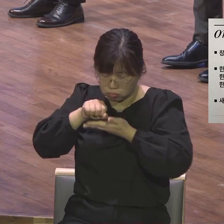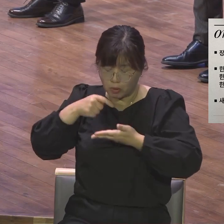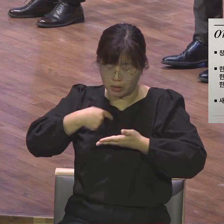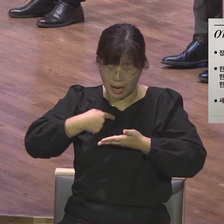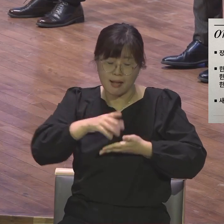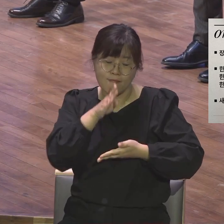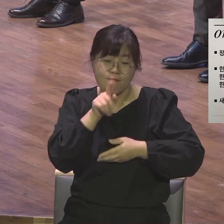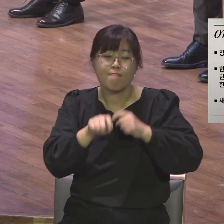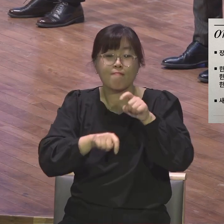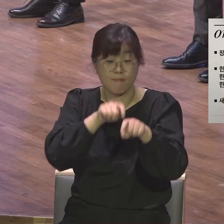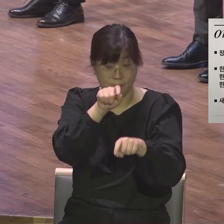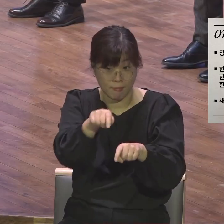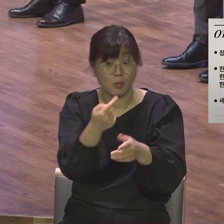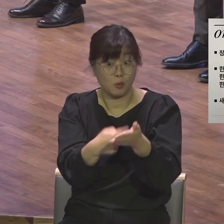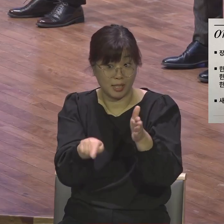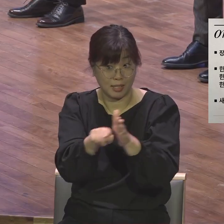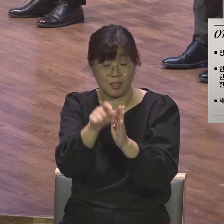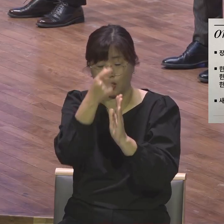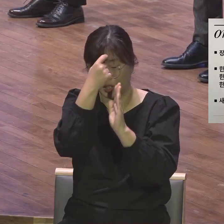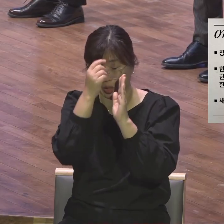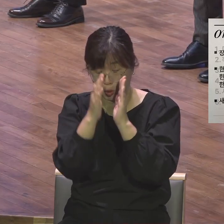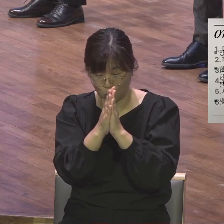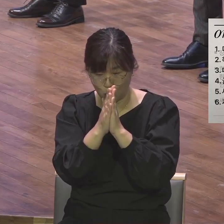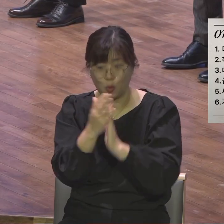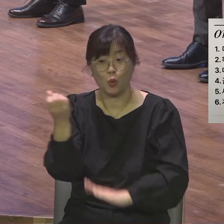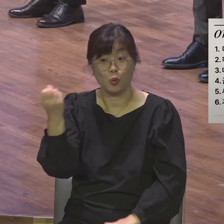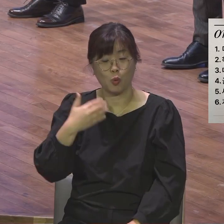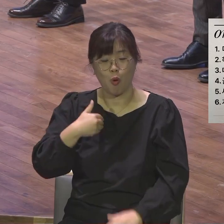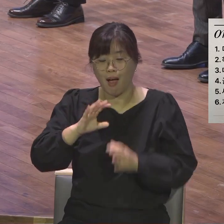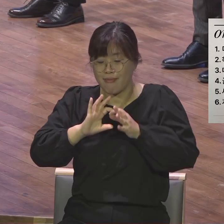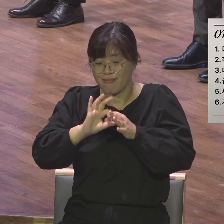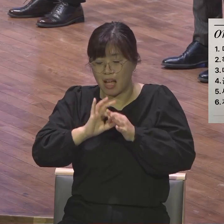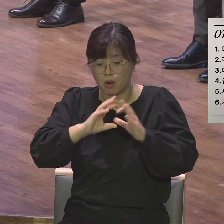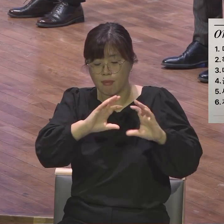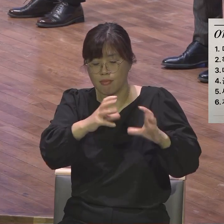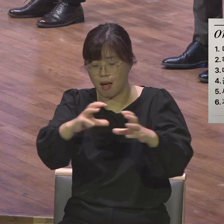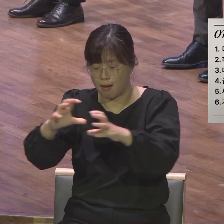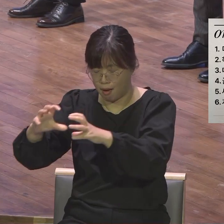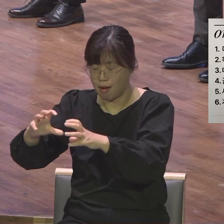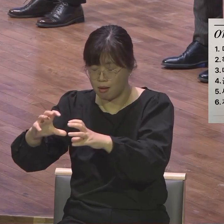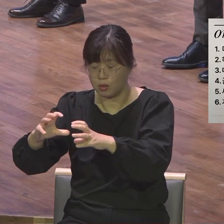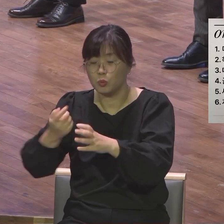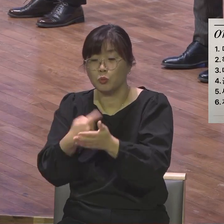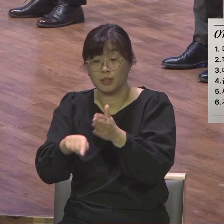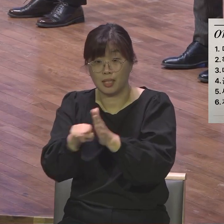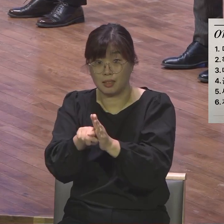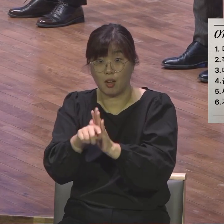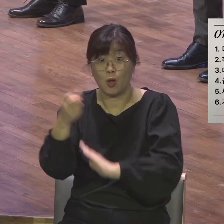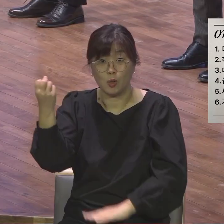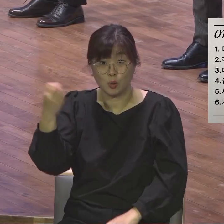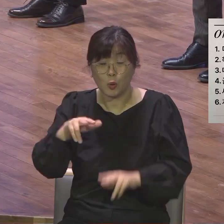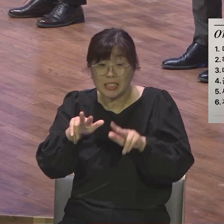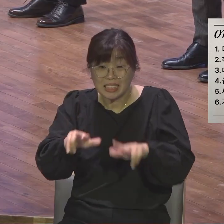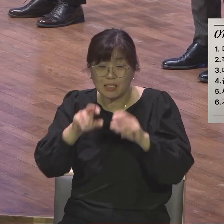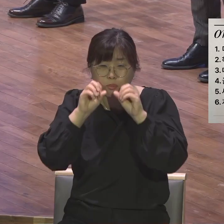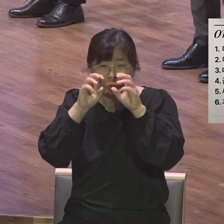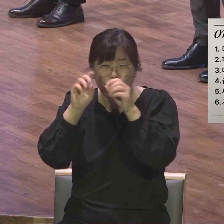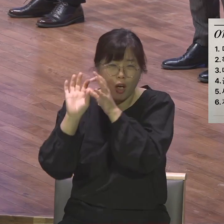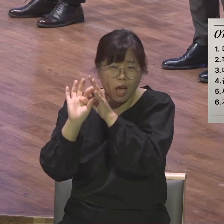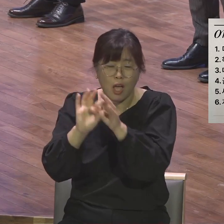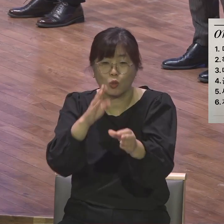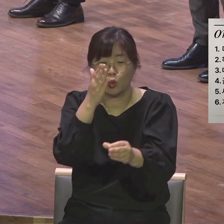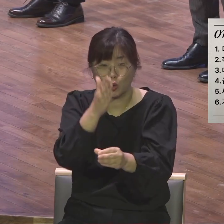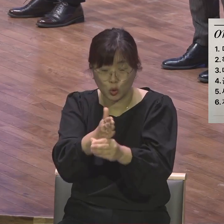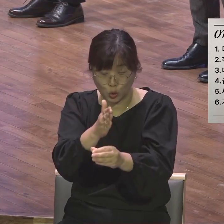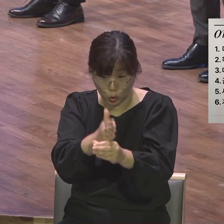하여 주옵소서. 우리에게 맡겨주신 그 한 대륙과 한 나라를 위해서, 대만과 멕시코 캠프팀을 위해서, 아직 복음 받지 못한 우리 가족과 가문, 또 질병